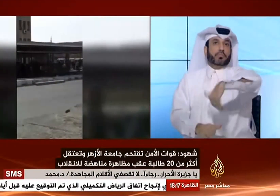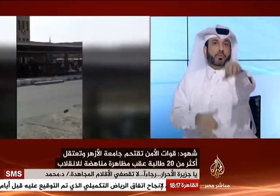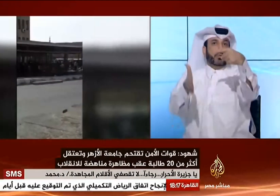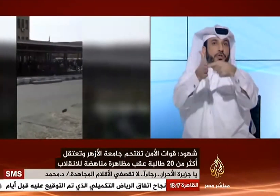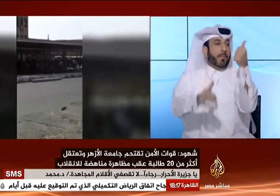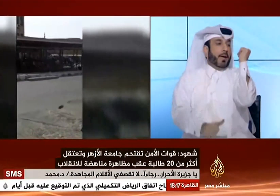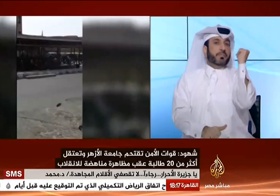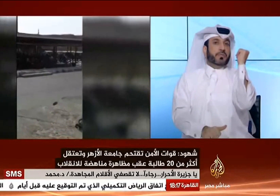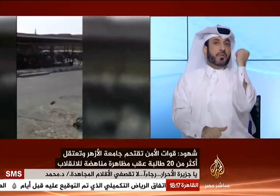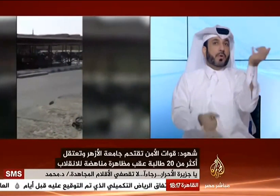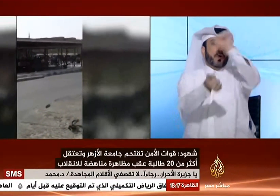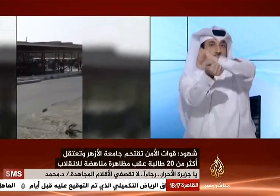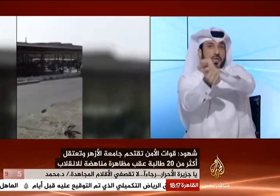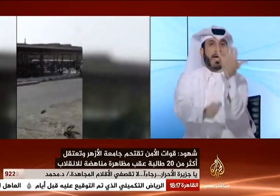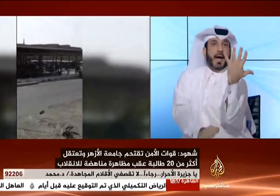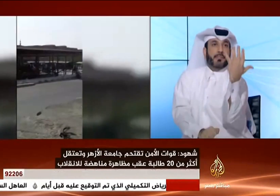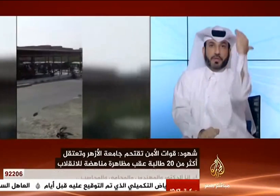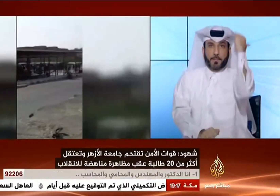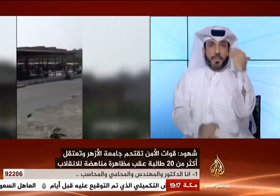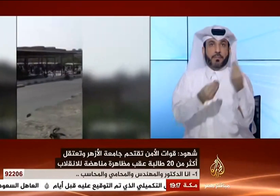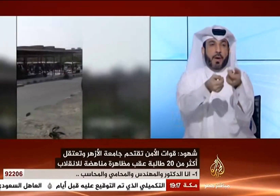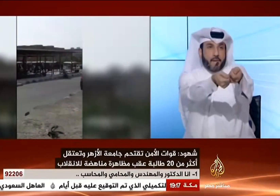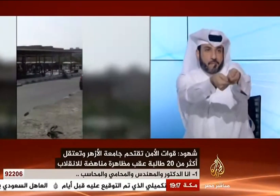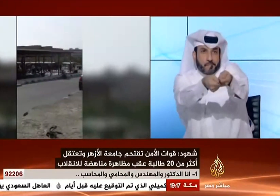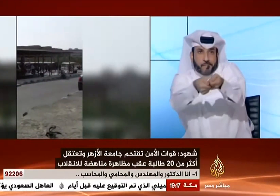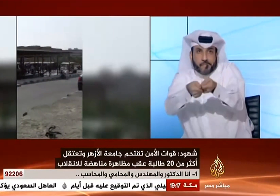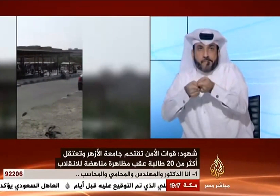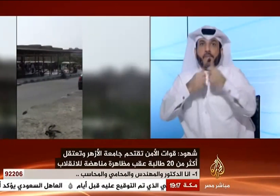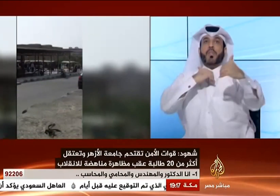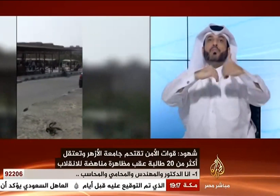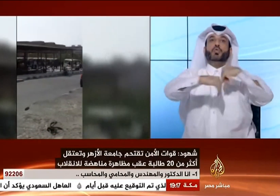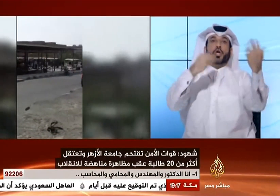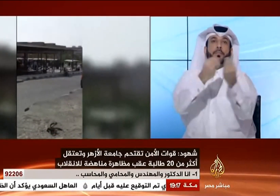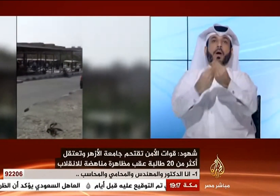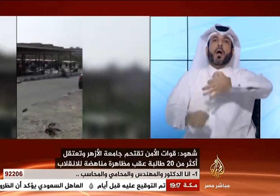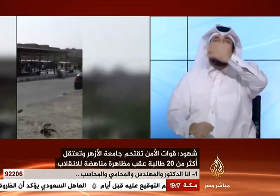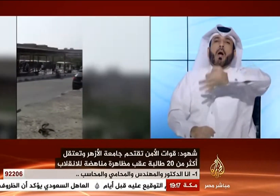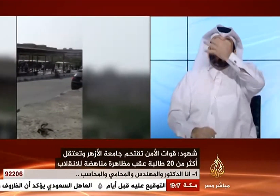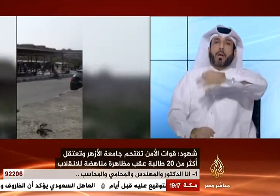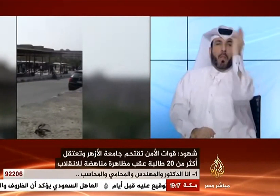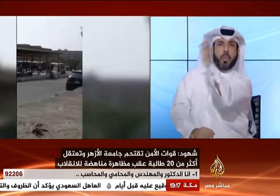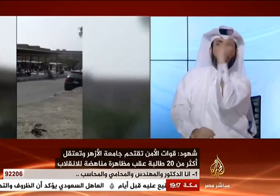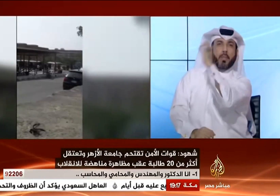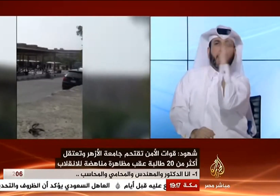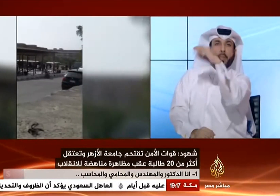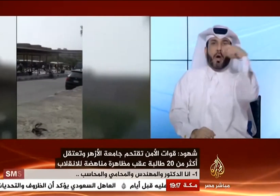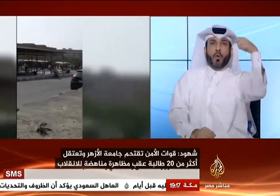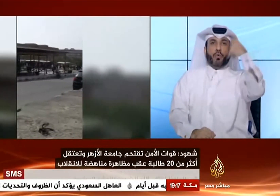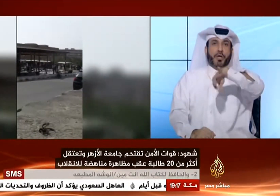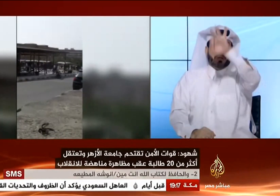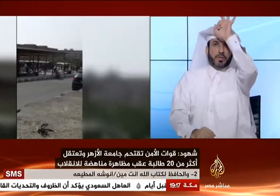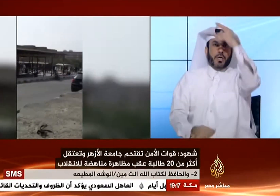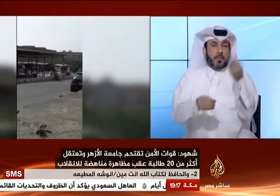امس واعتقال خمس طالبات وسحل اخريات وقد رددت الطالبات هتافات مجدده بوزاره الداخليه